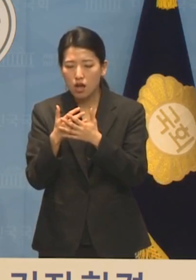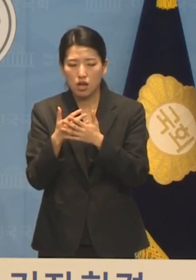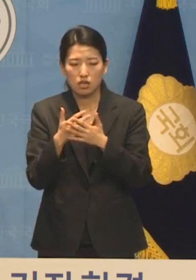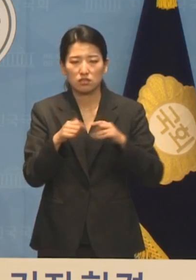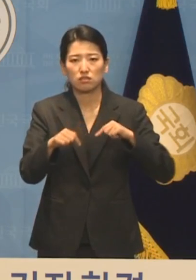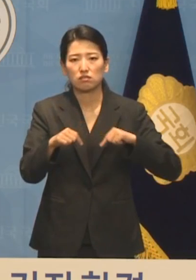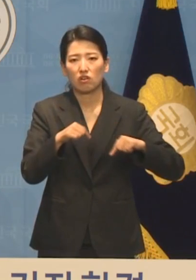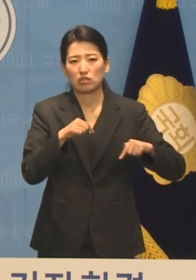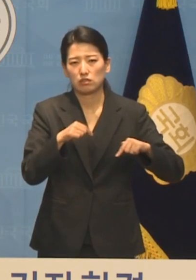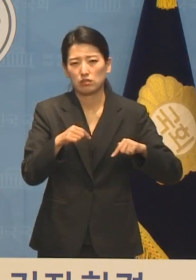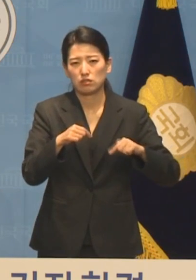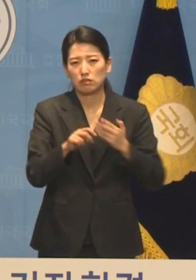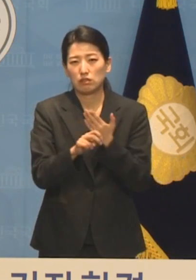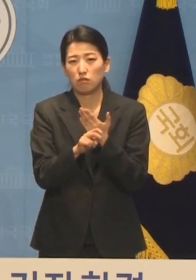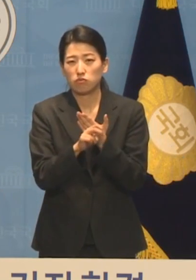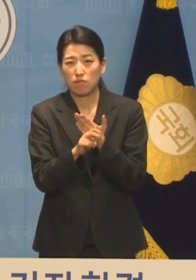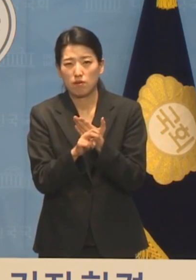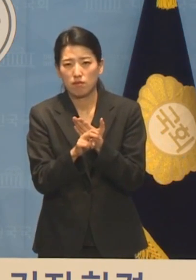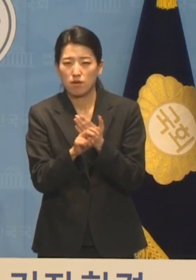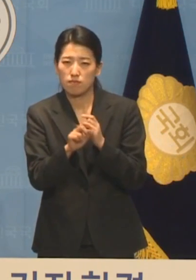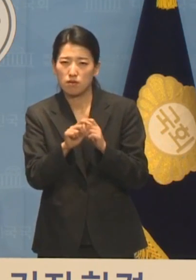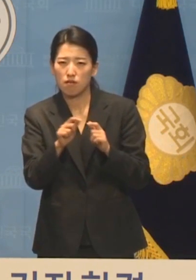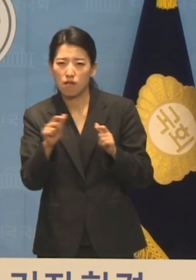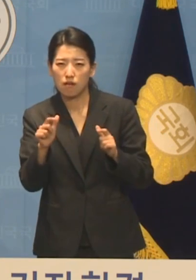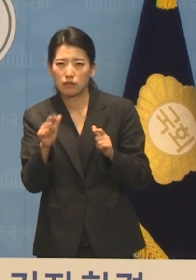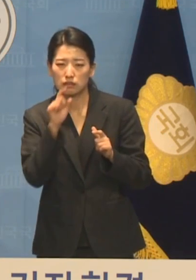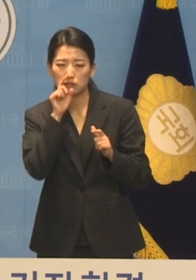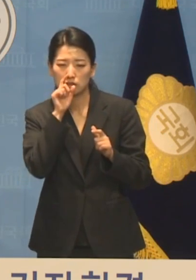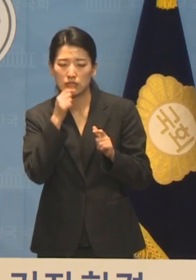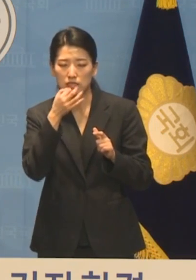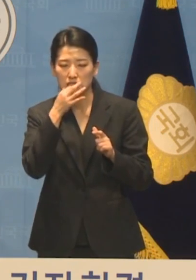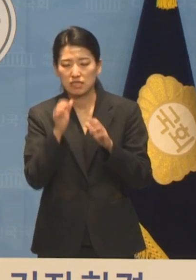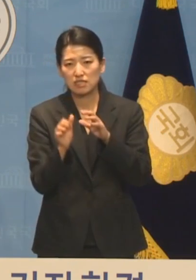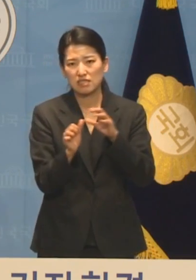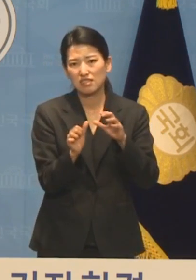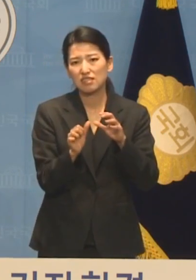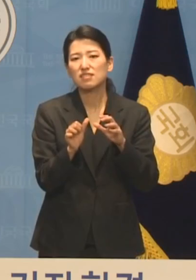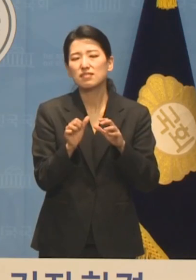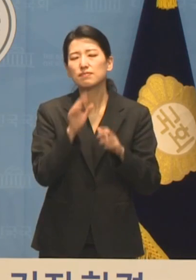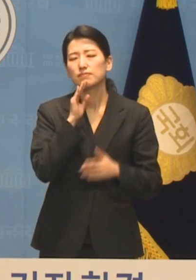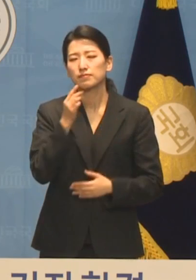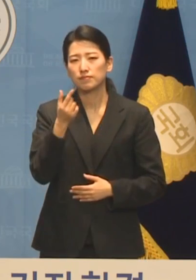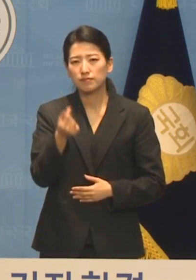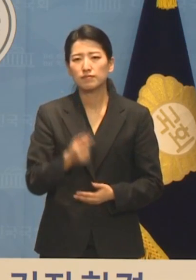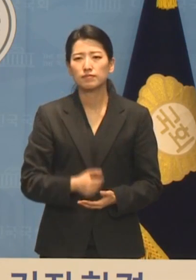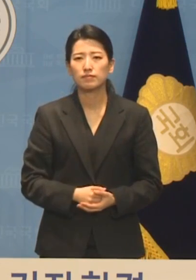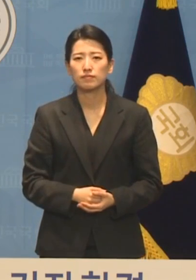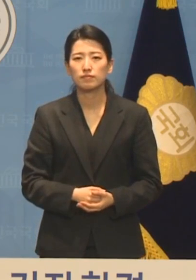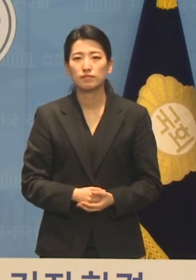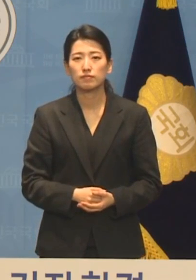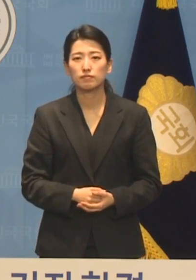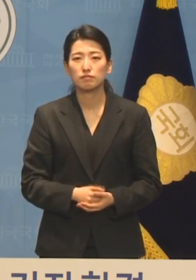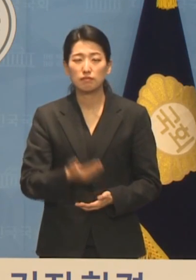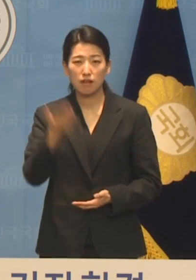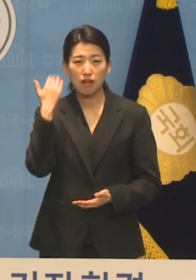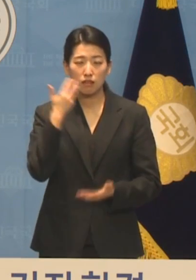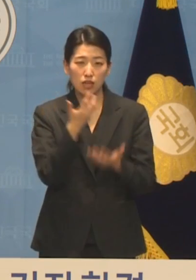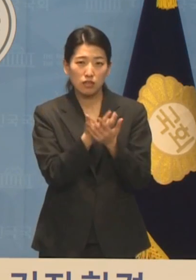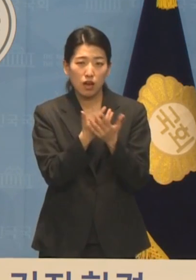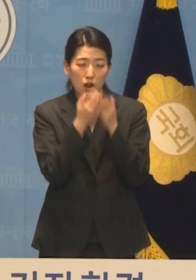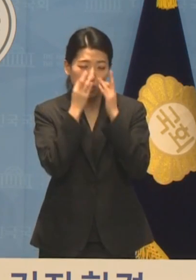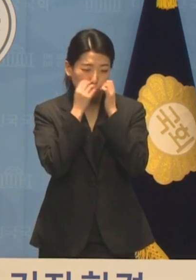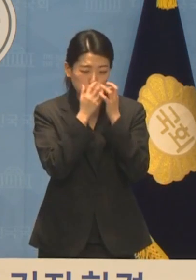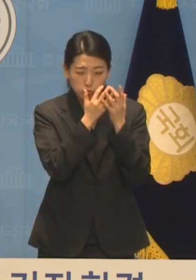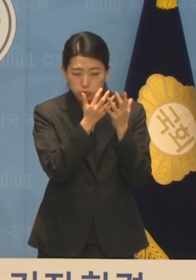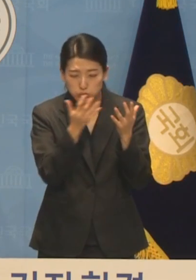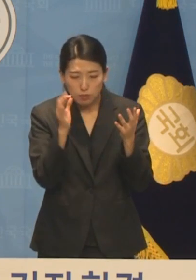사회적 불법성을 그대로 드러내고 있습니다. 탄핵 정국을 휘몰아쳤던 허다한 자료들이